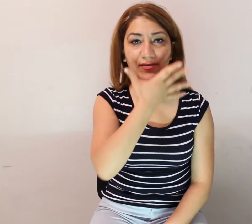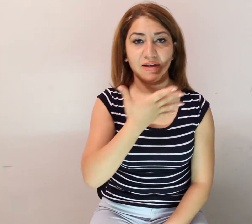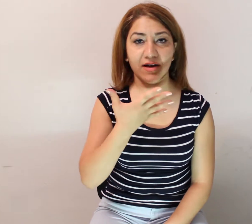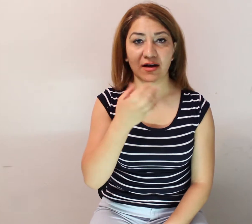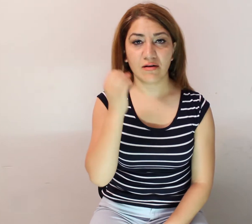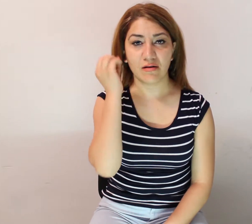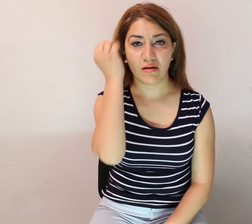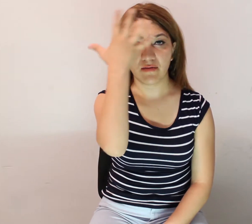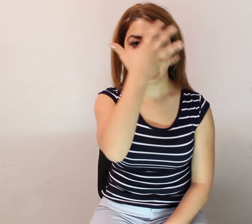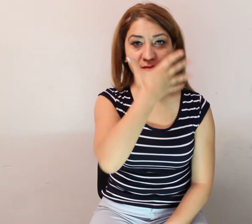Աֆրիկա,